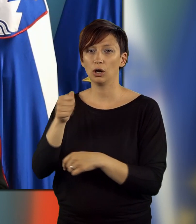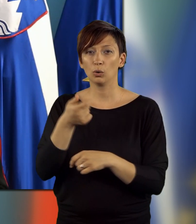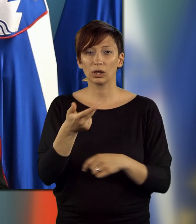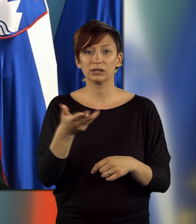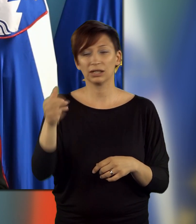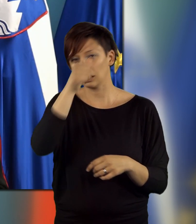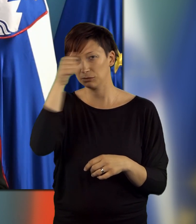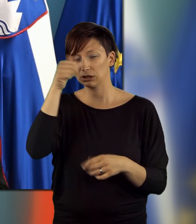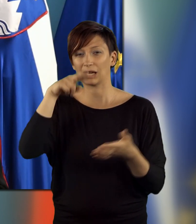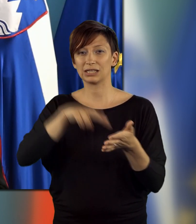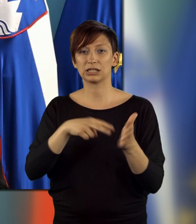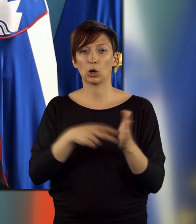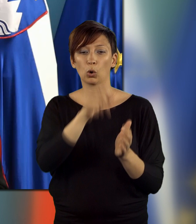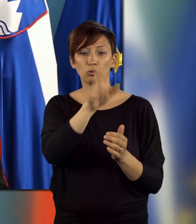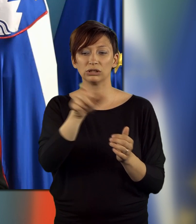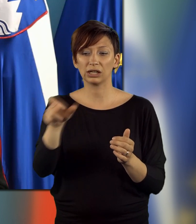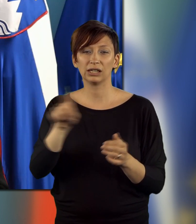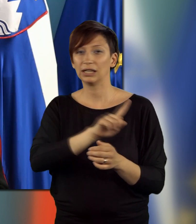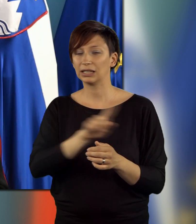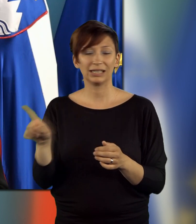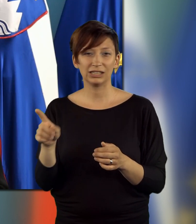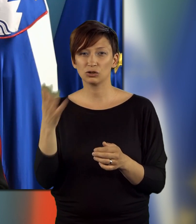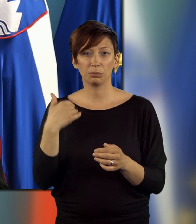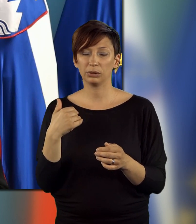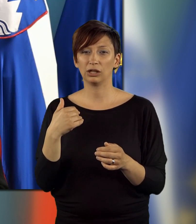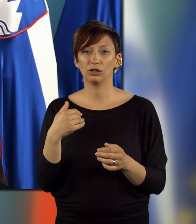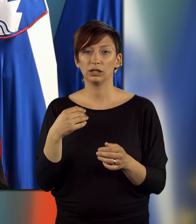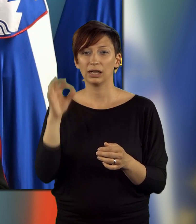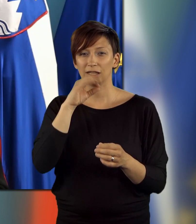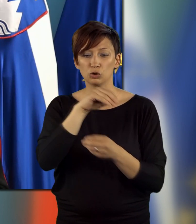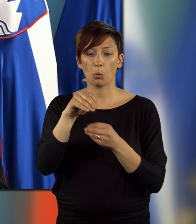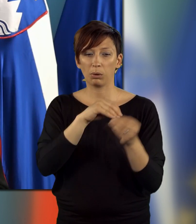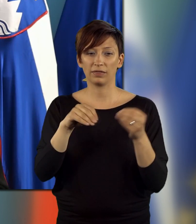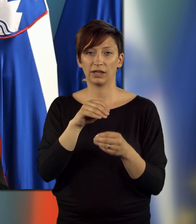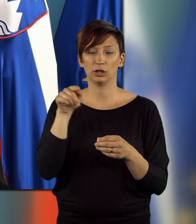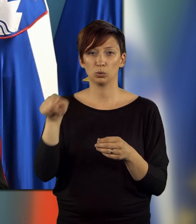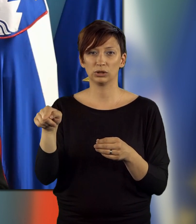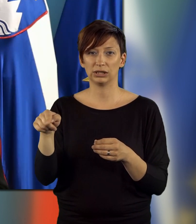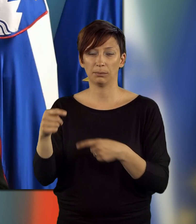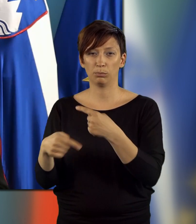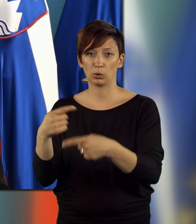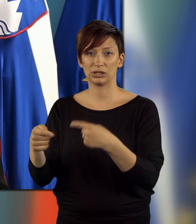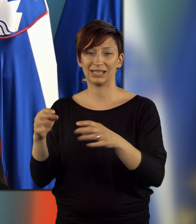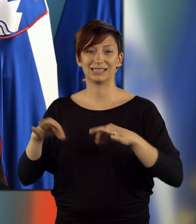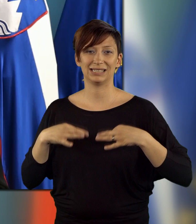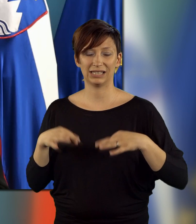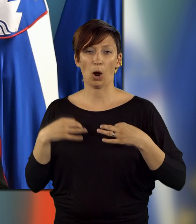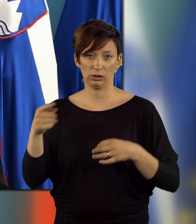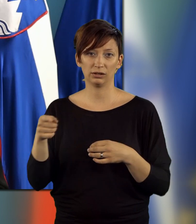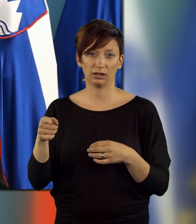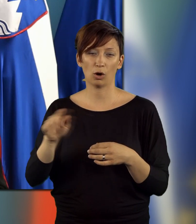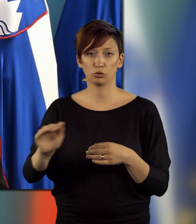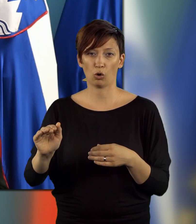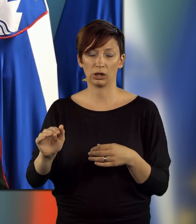v katerega imenuje strokovnjake, ki niso bili kakorkoli vpleteni v te procese